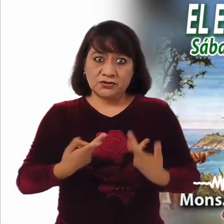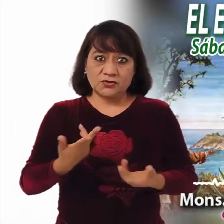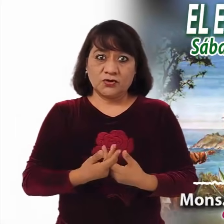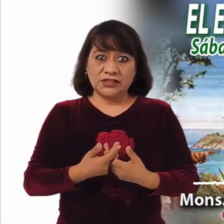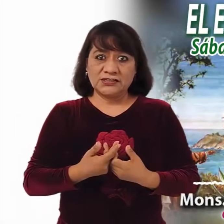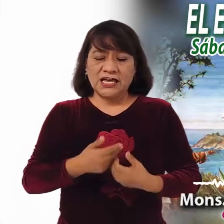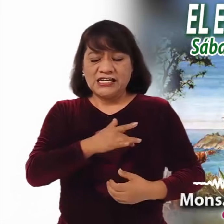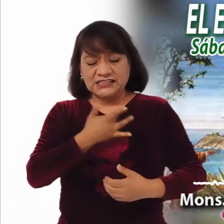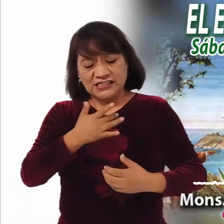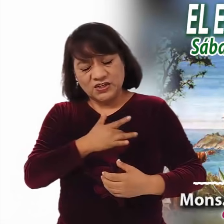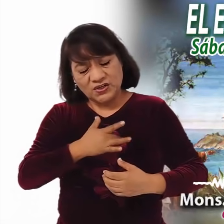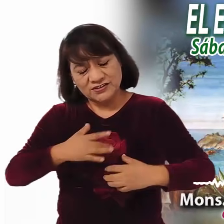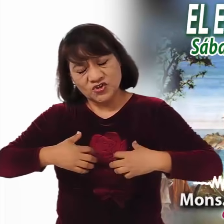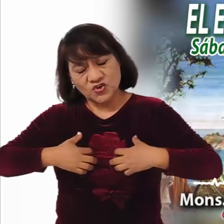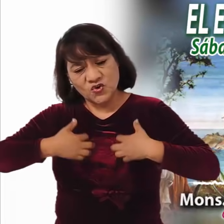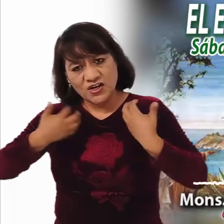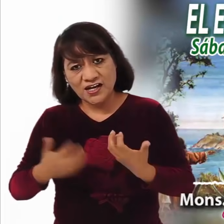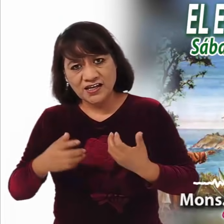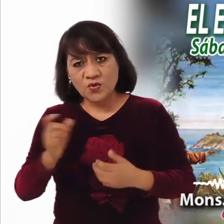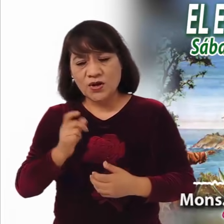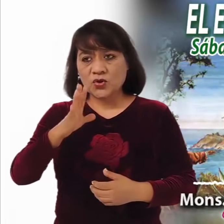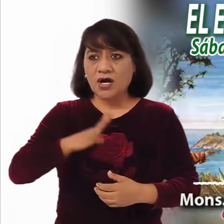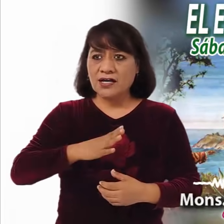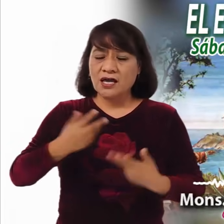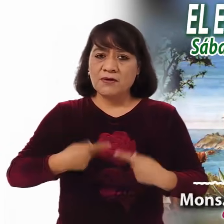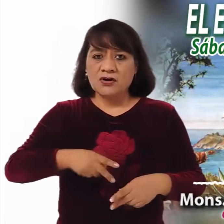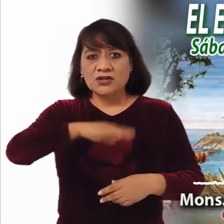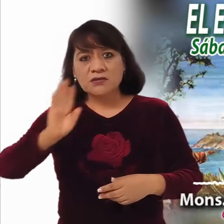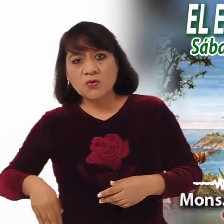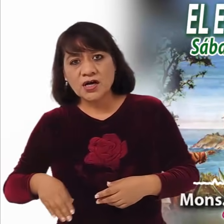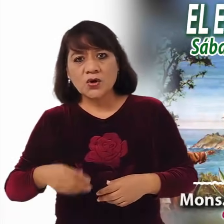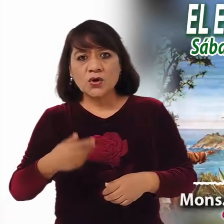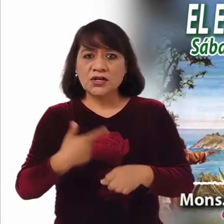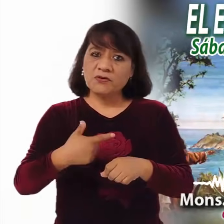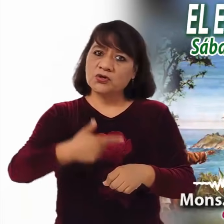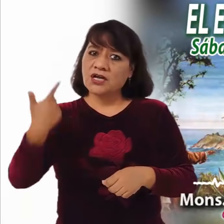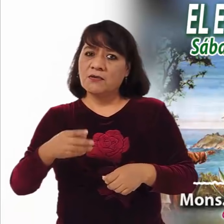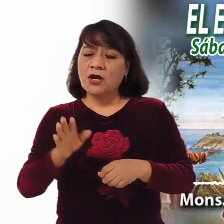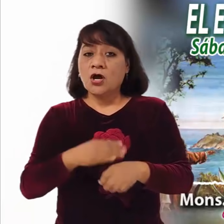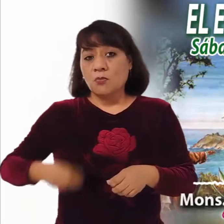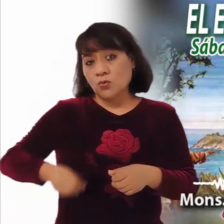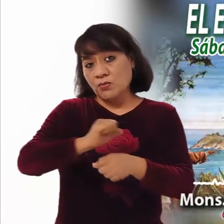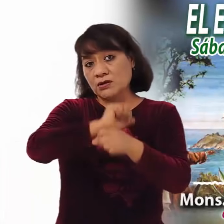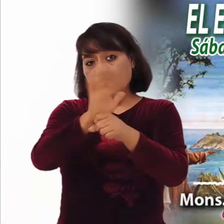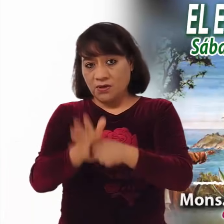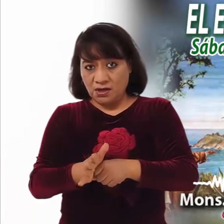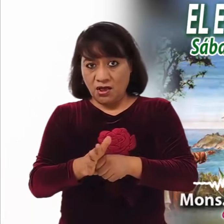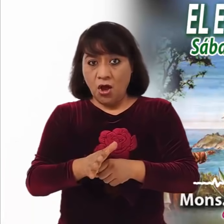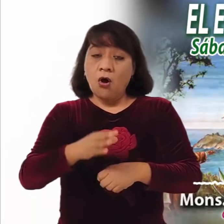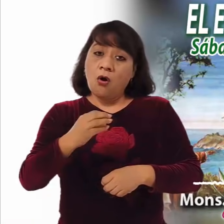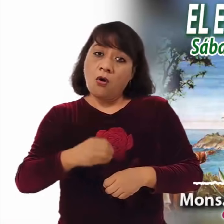escuchamos hasta con rabia en los fallecidos y los enfermos graves a causa de la pandemia,